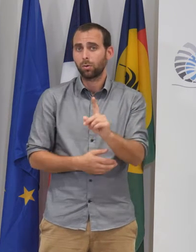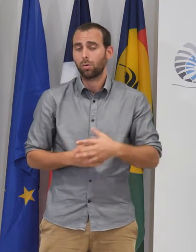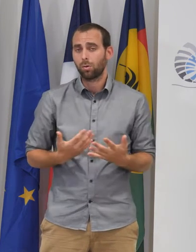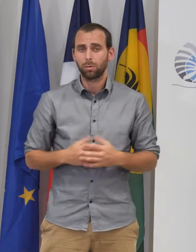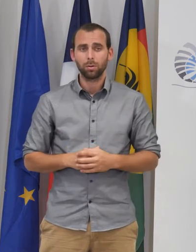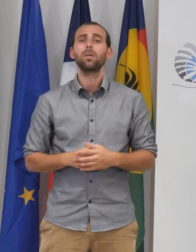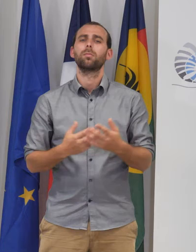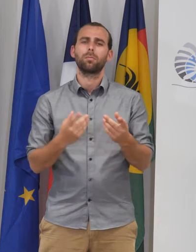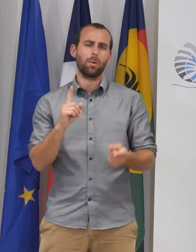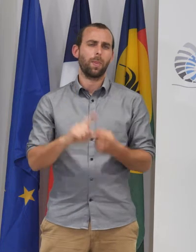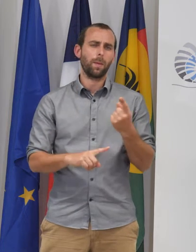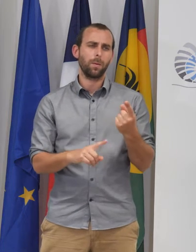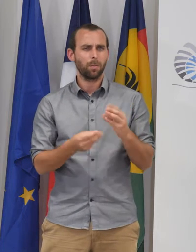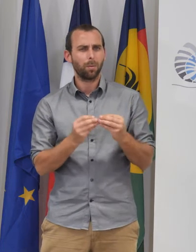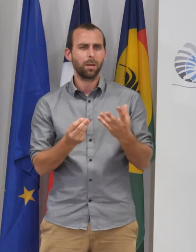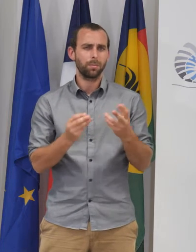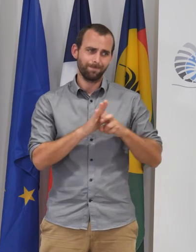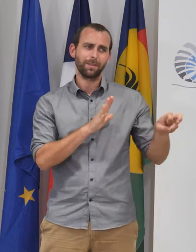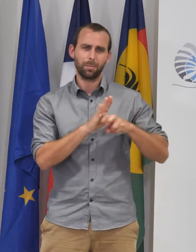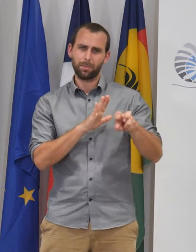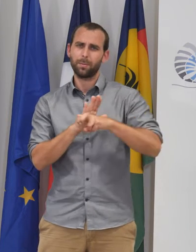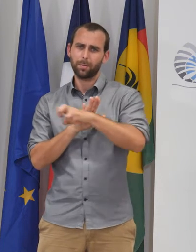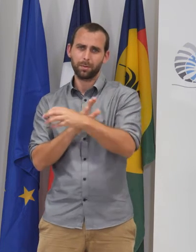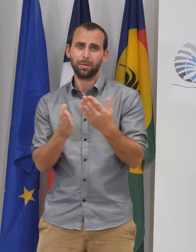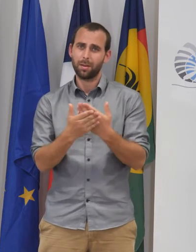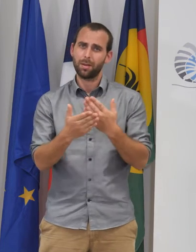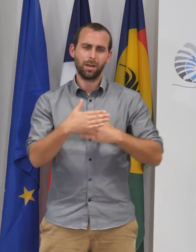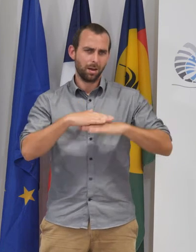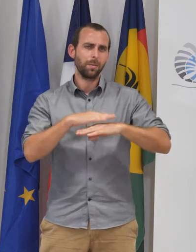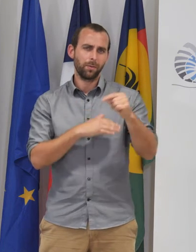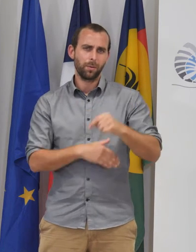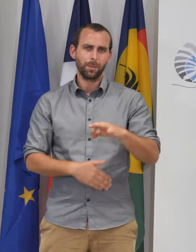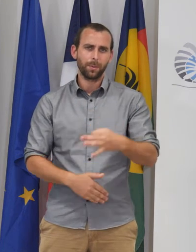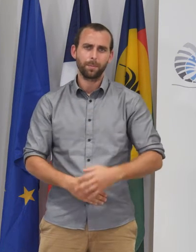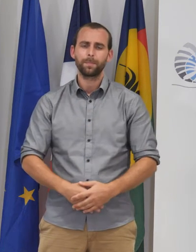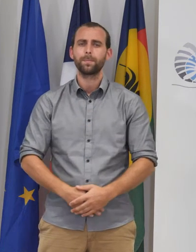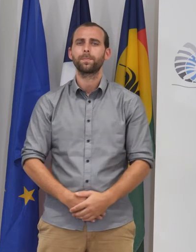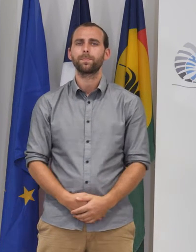des personnes qui demandent à être gérées et à être limitées.